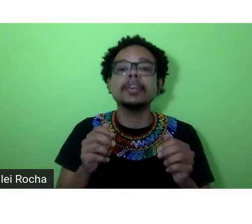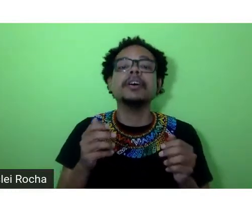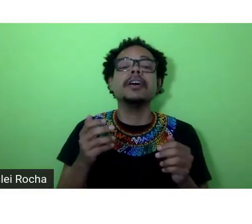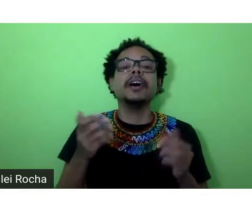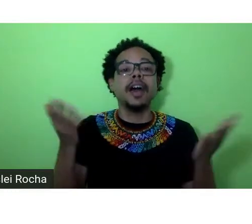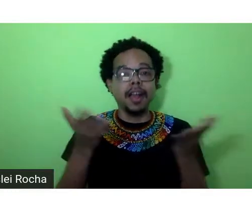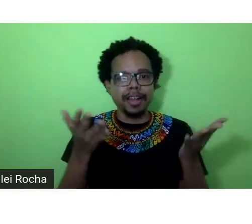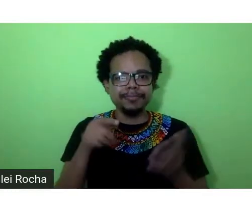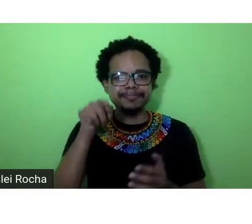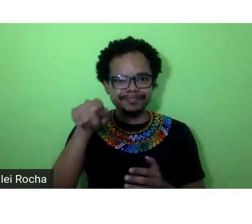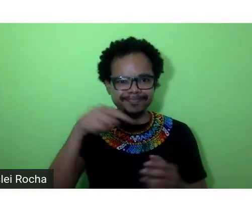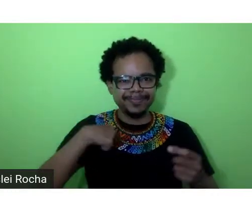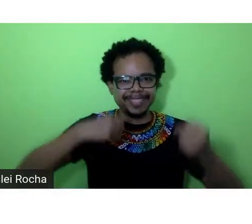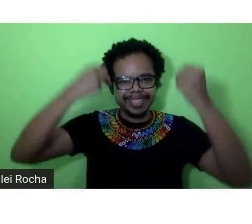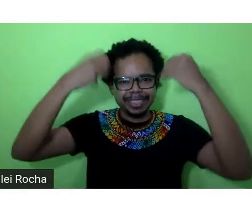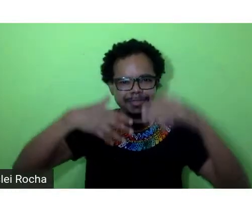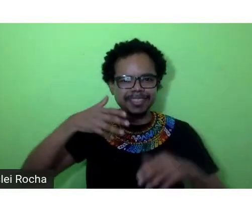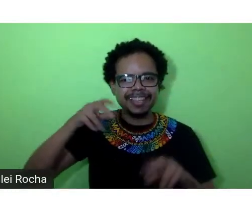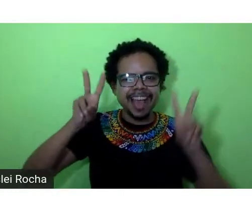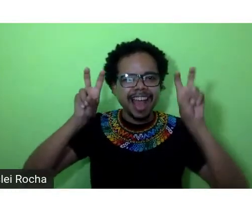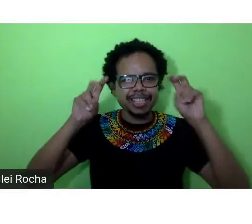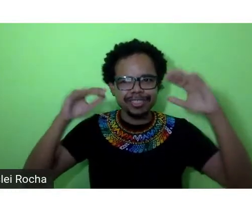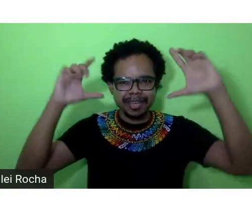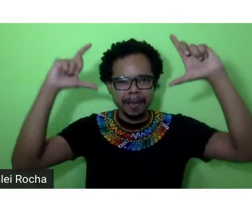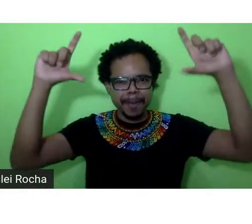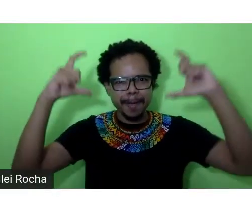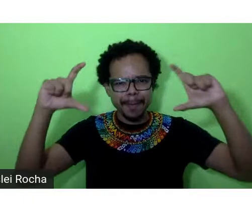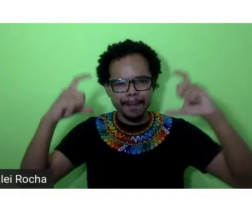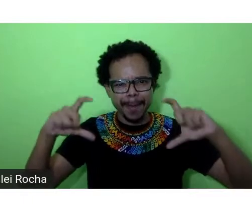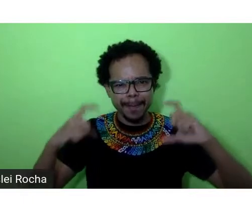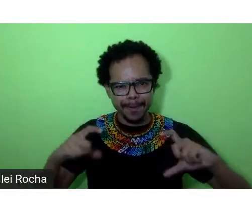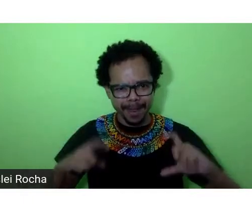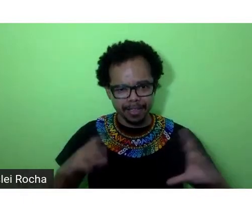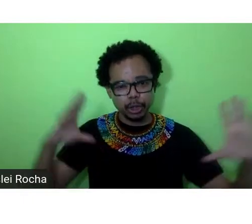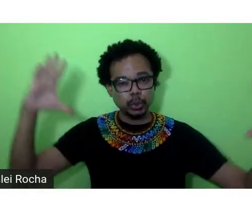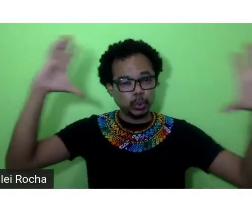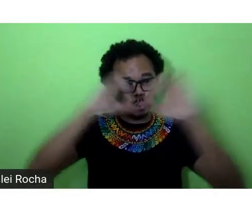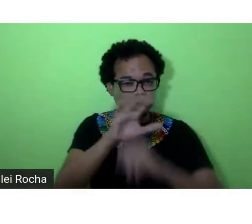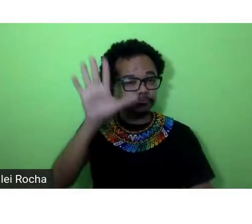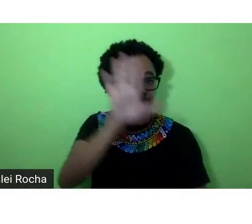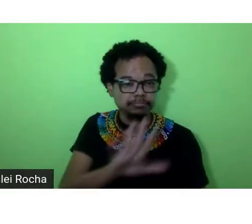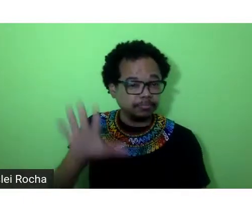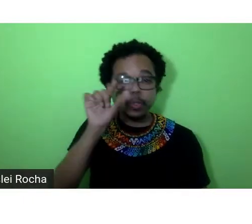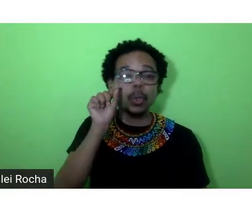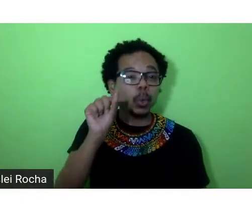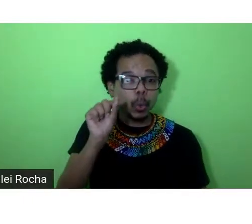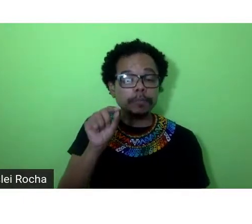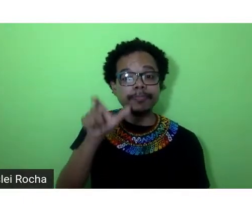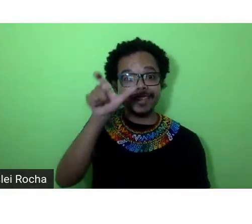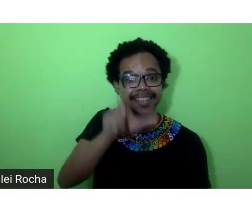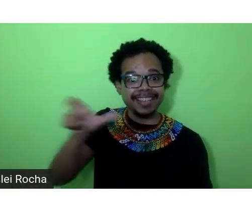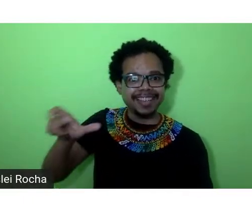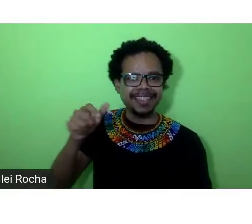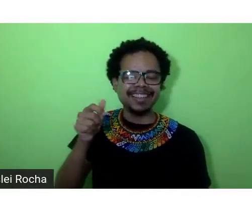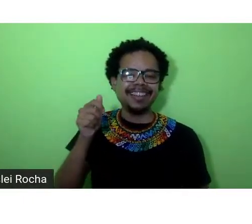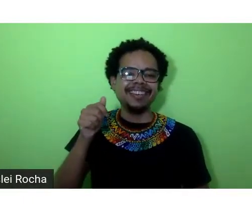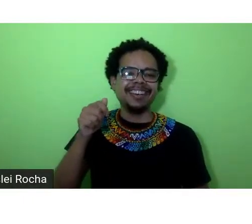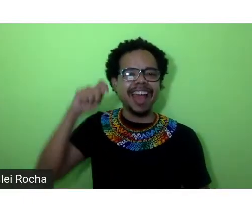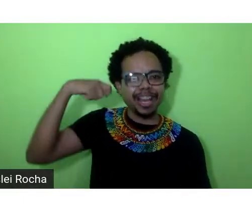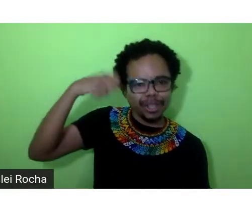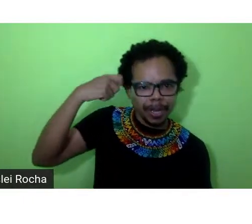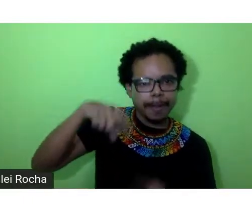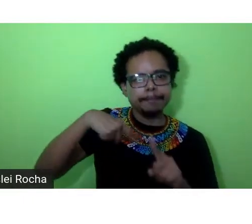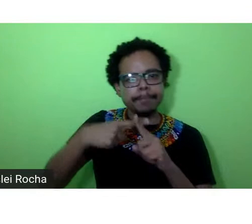bom então vou continuar na minha o que eu estava falando é sobre essa temática que a gente